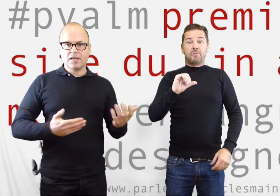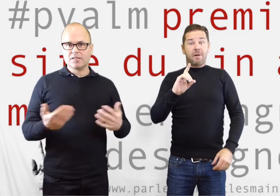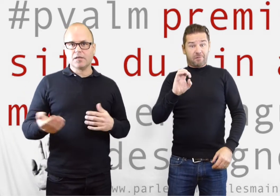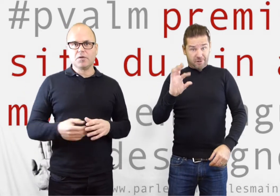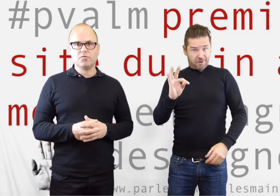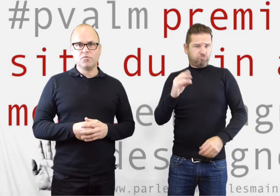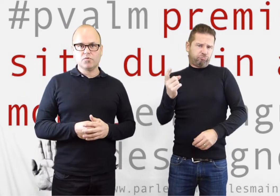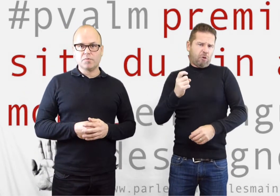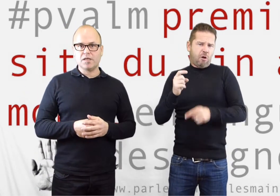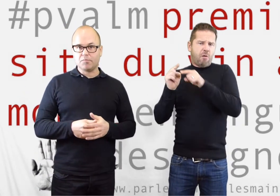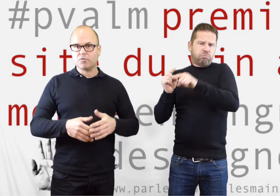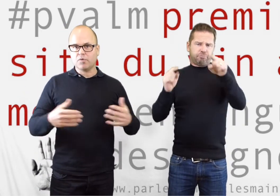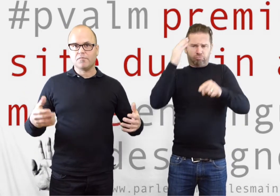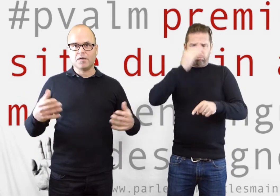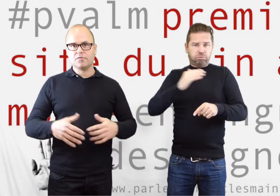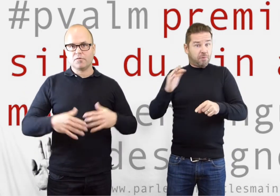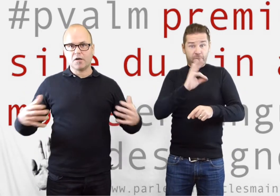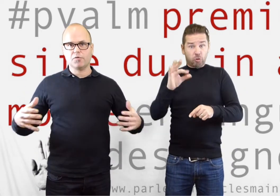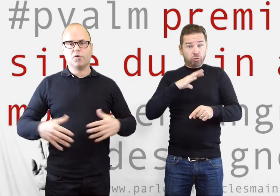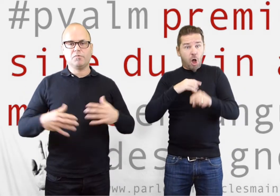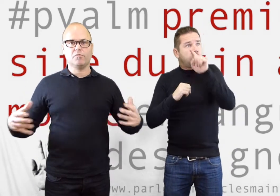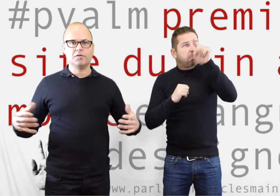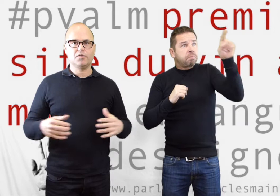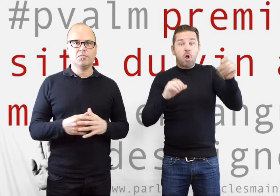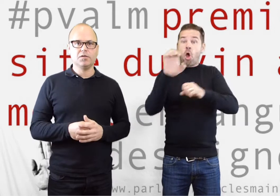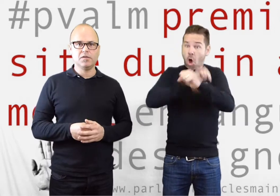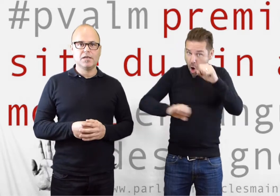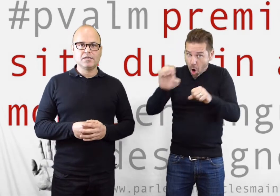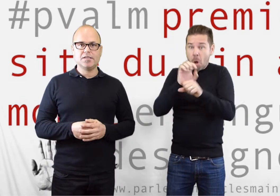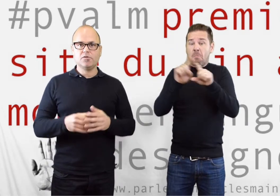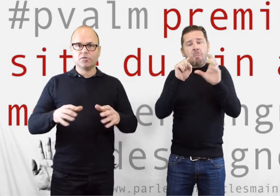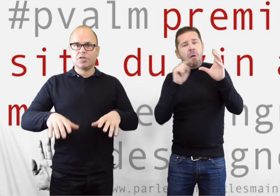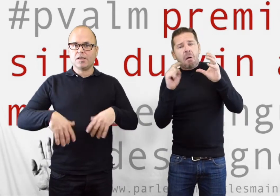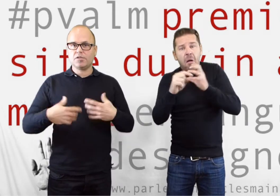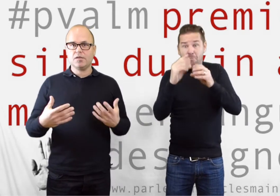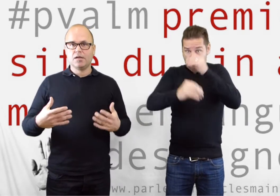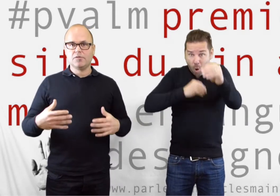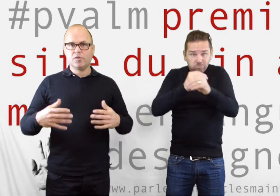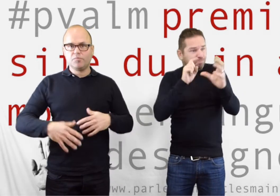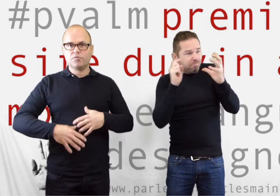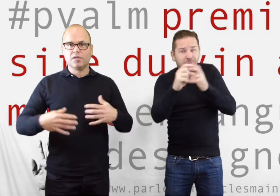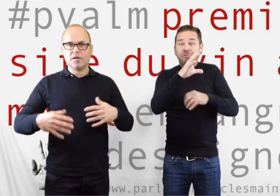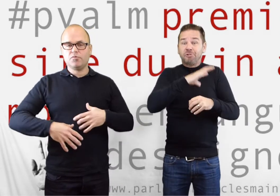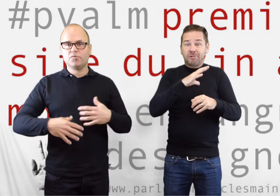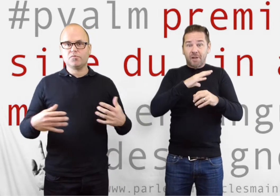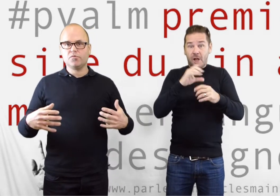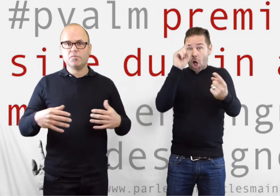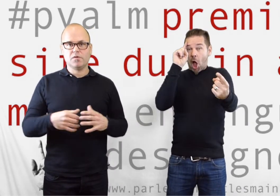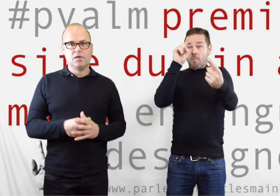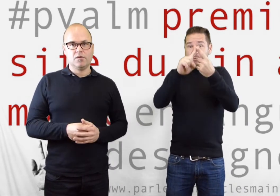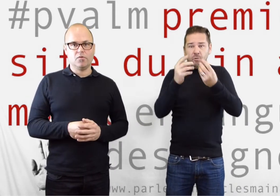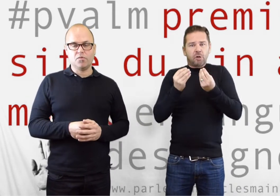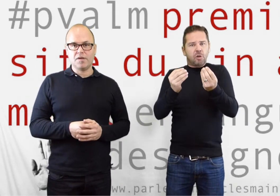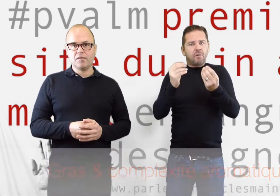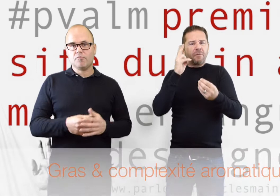quelque chose qui est assez répandu partout en France, voire en Europe, voire dans le monde. Si on cherche à donner plus de gras, plus de